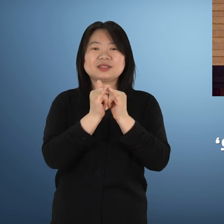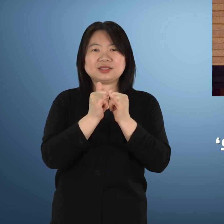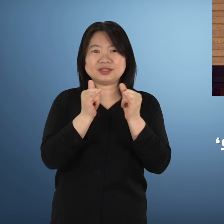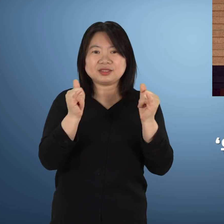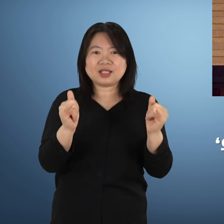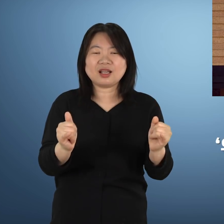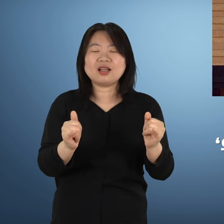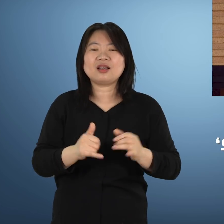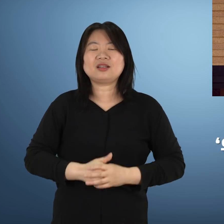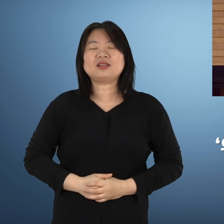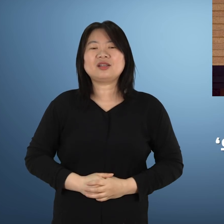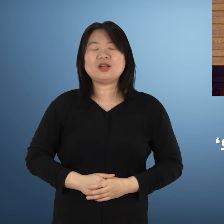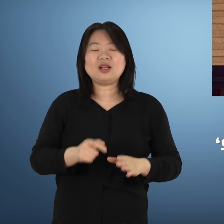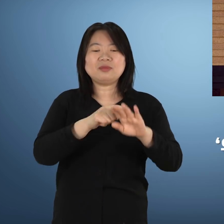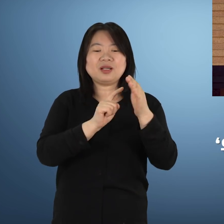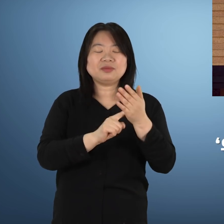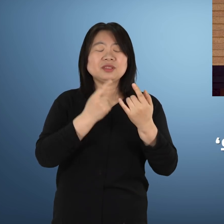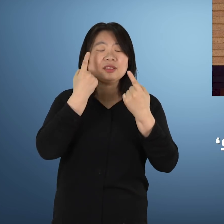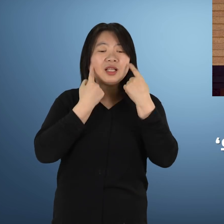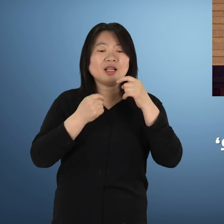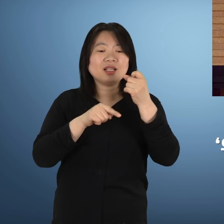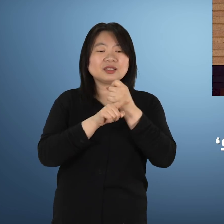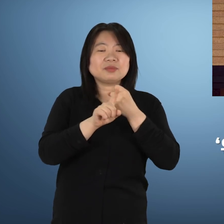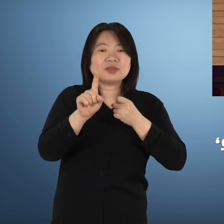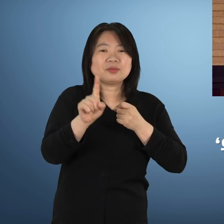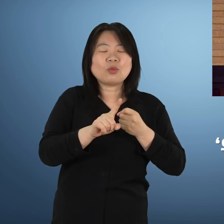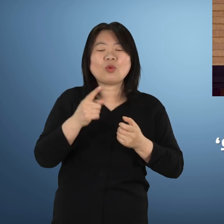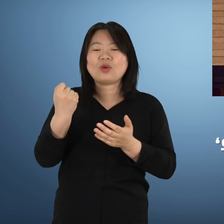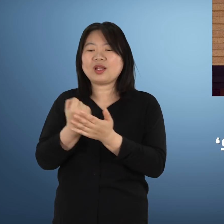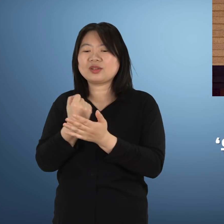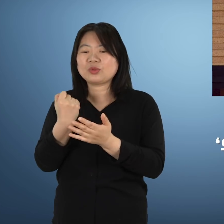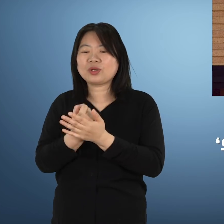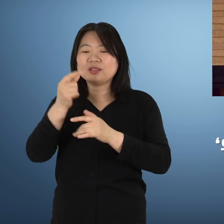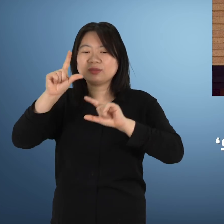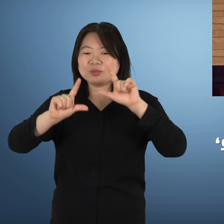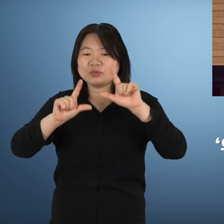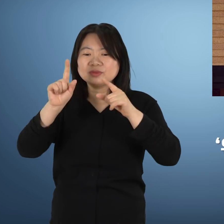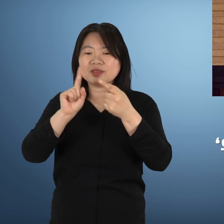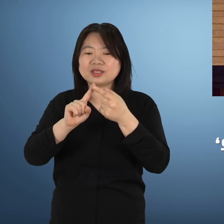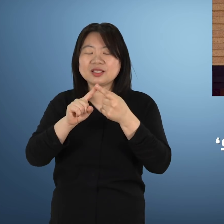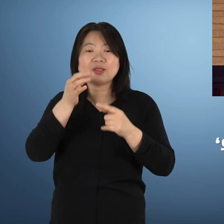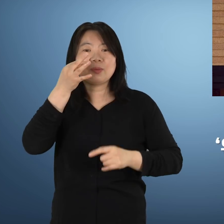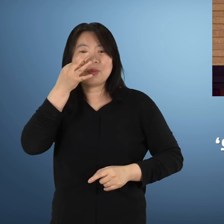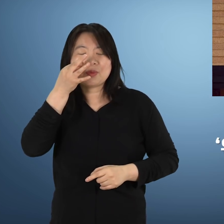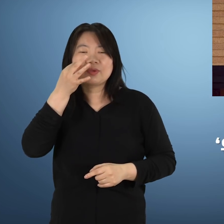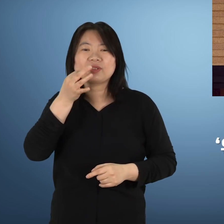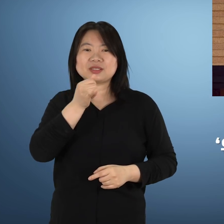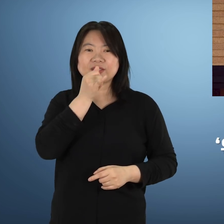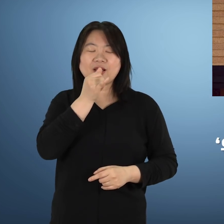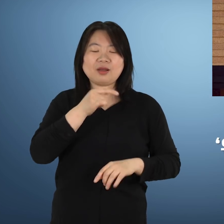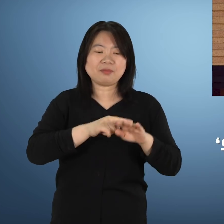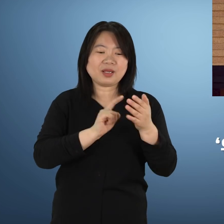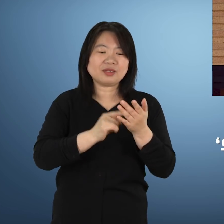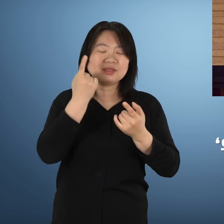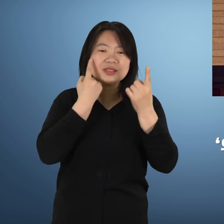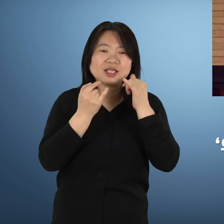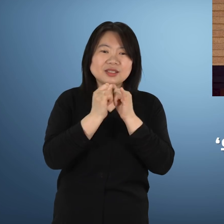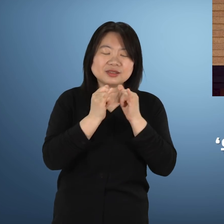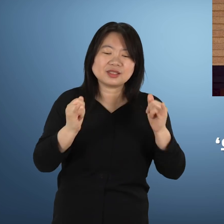자, 여러분 마음이 상하다는 것은 바로 애통의 상태를 얘기하는 거예요. 마음이 상한